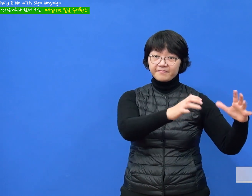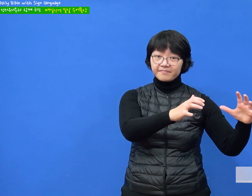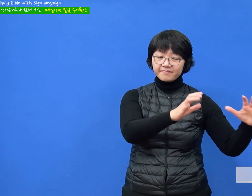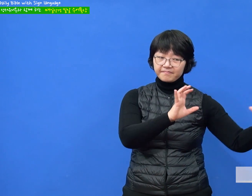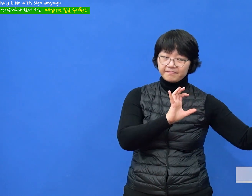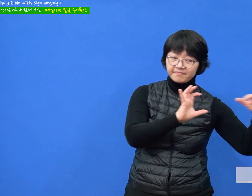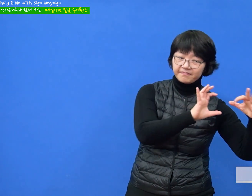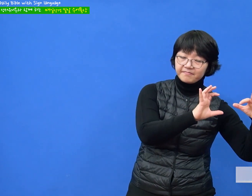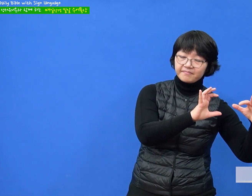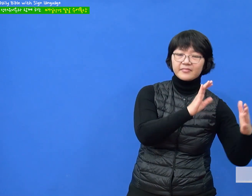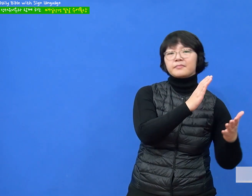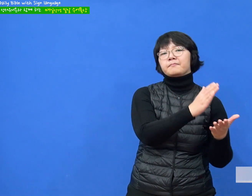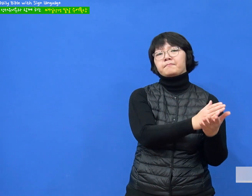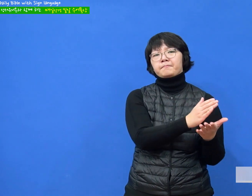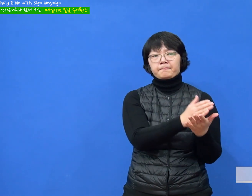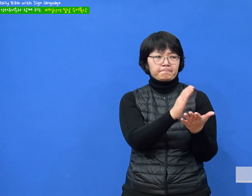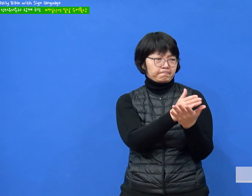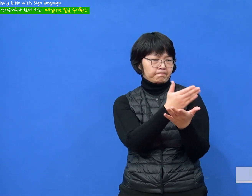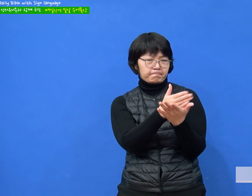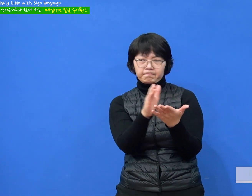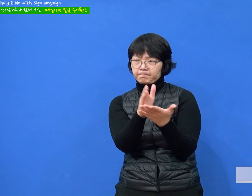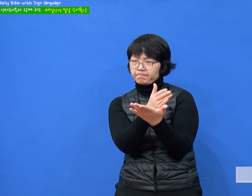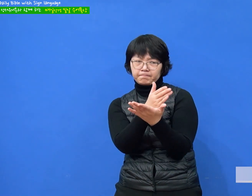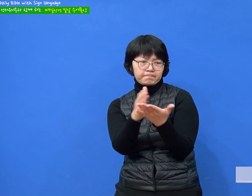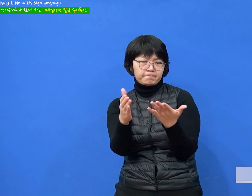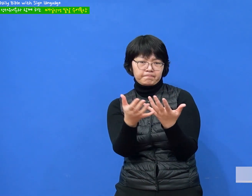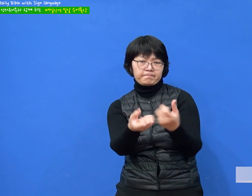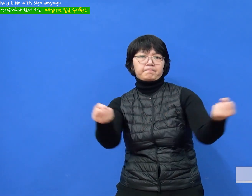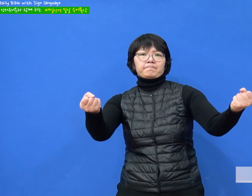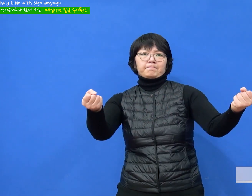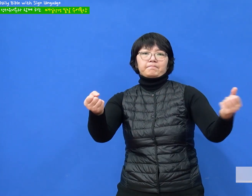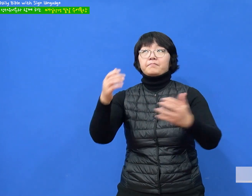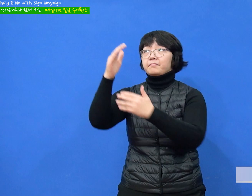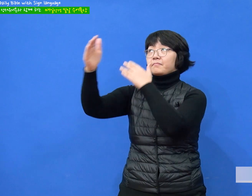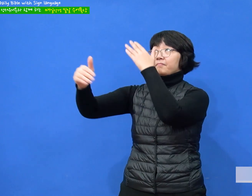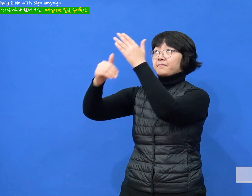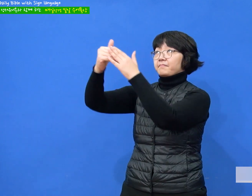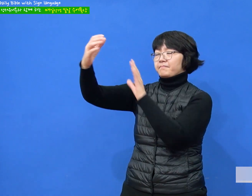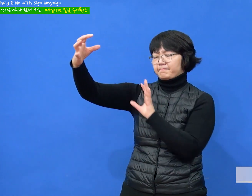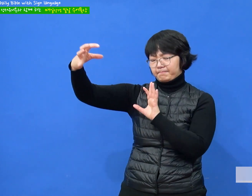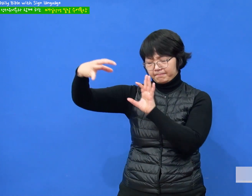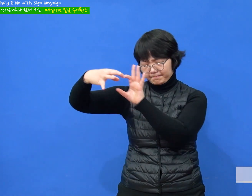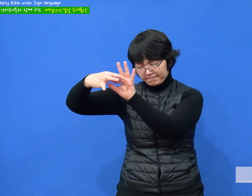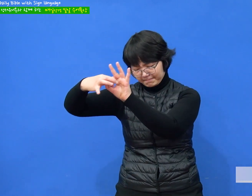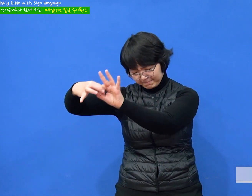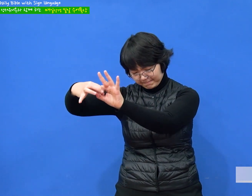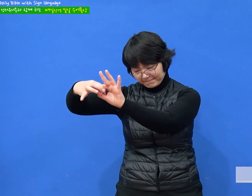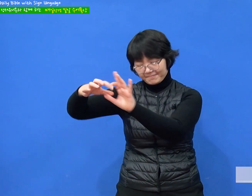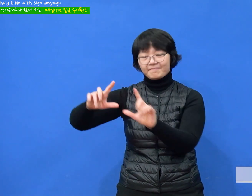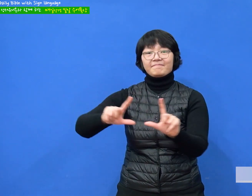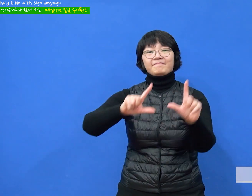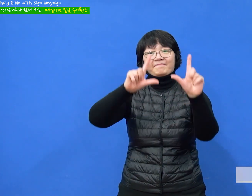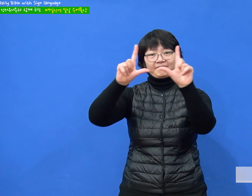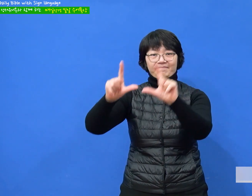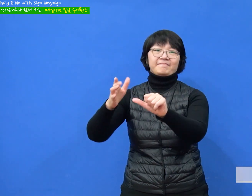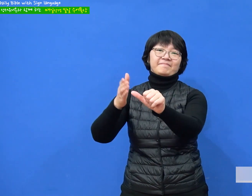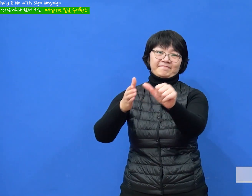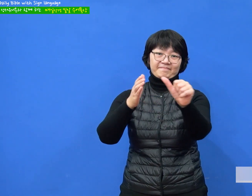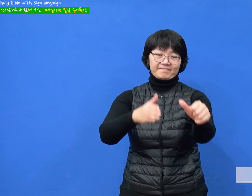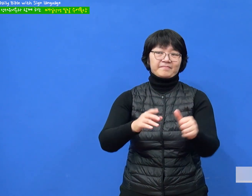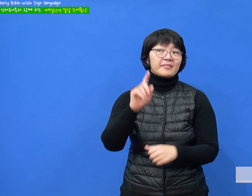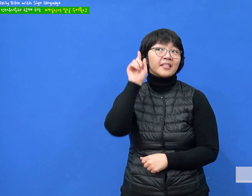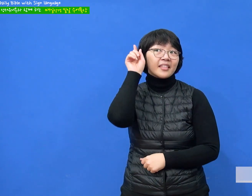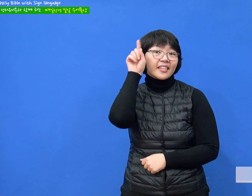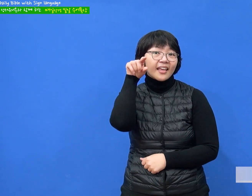속하지 말고 분별하고 하나님께 속한 자로 다시 사는 인생 되십시오. 성탄을 하루